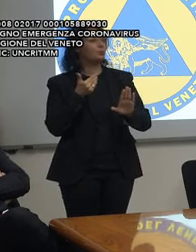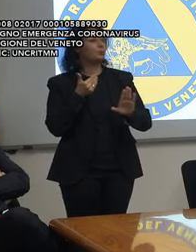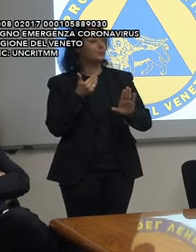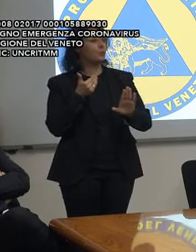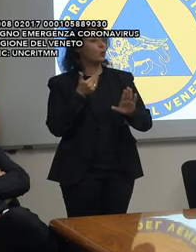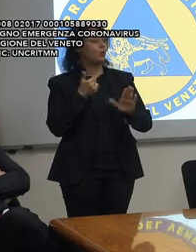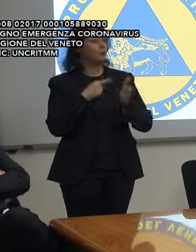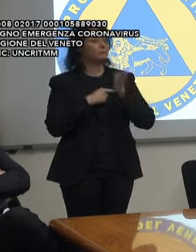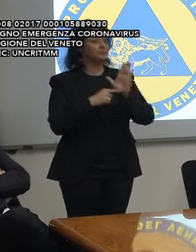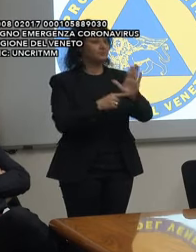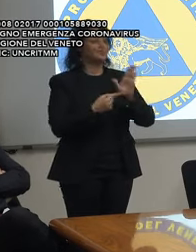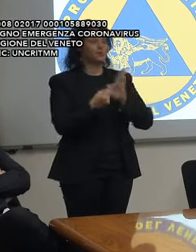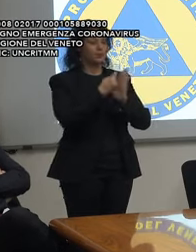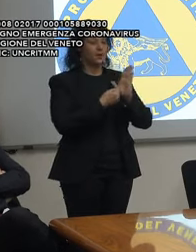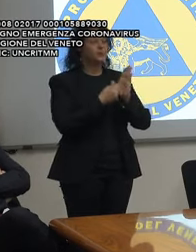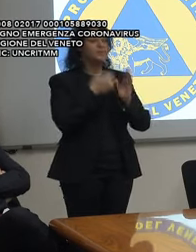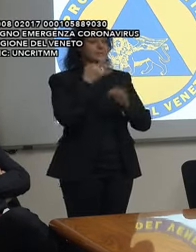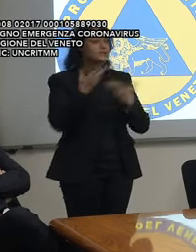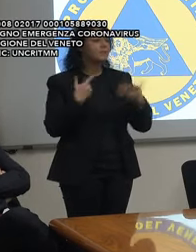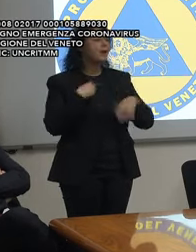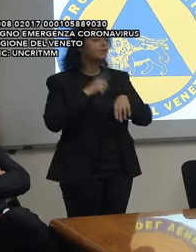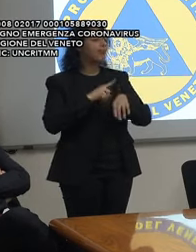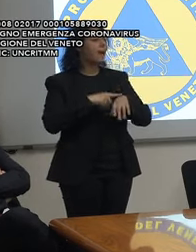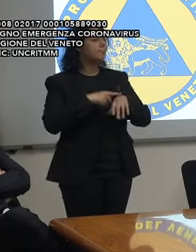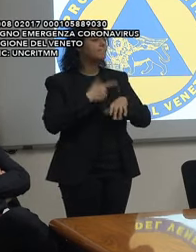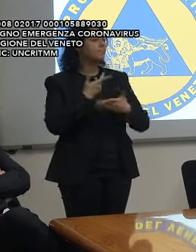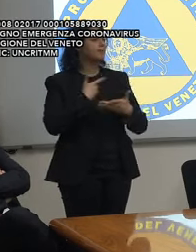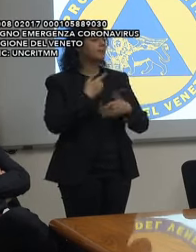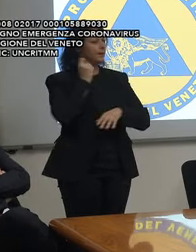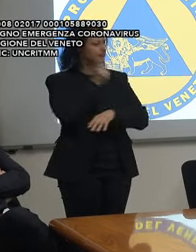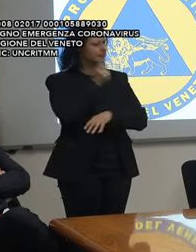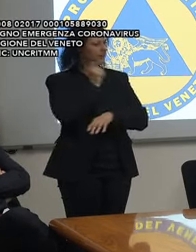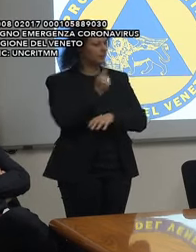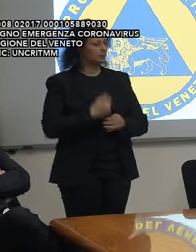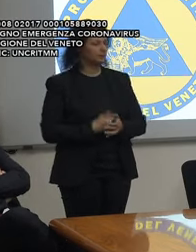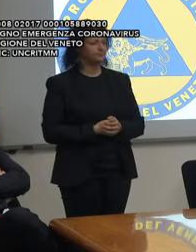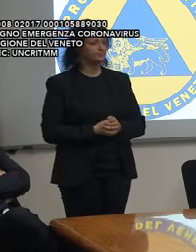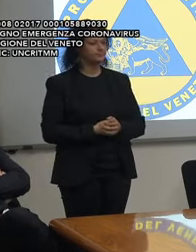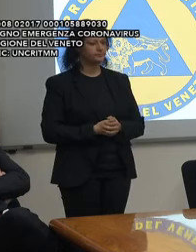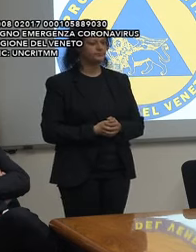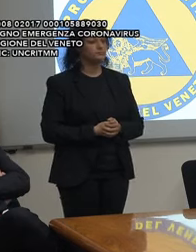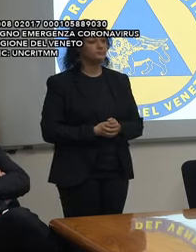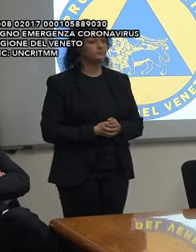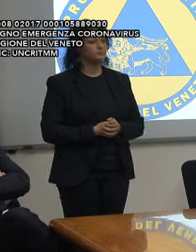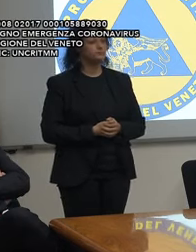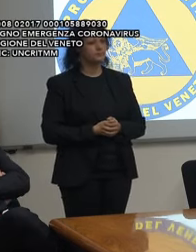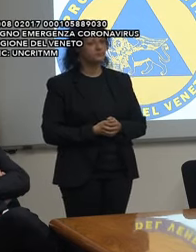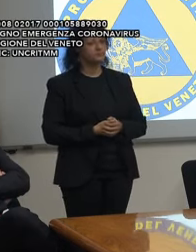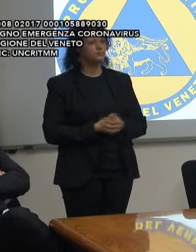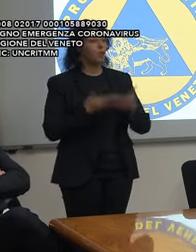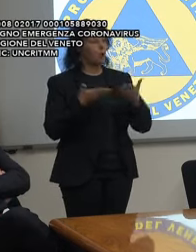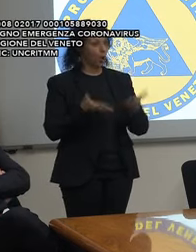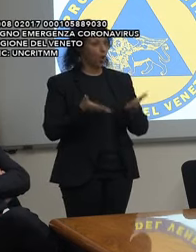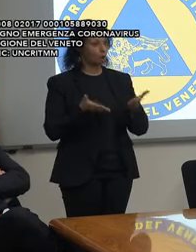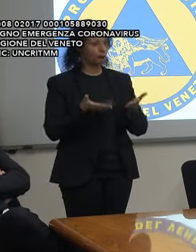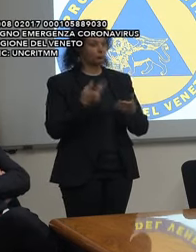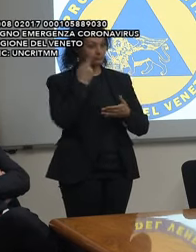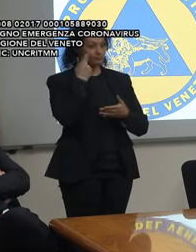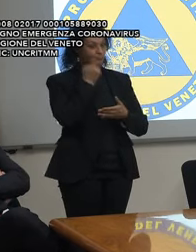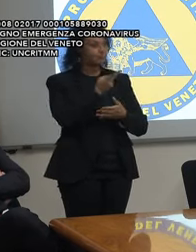siamo molto sul pezzo. E credo che la soluzione che oggi noi qui vediamo e